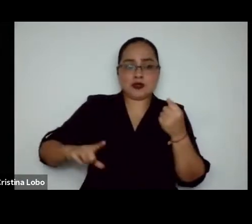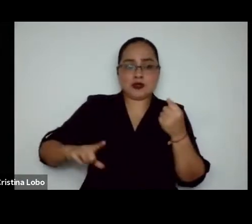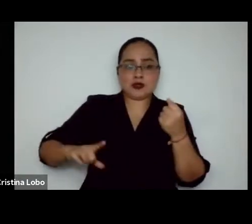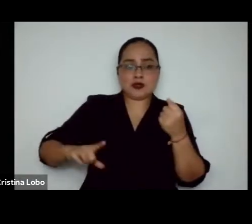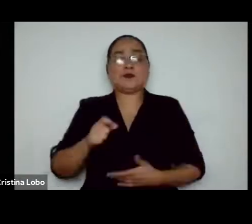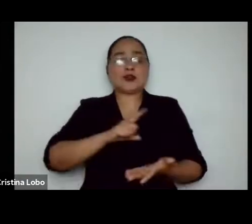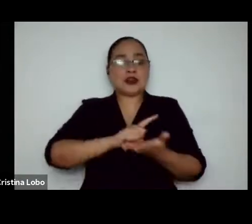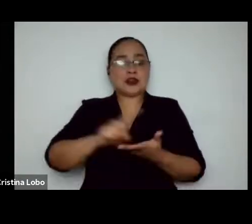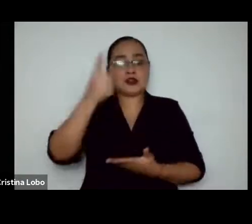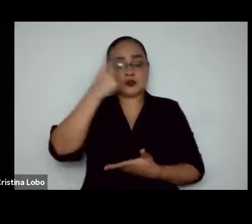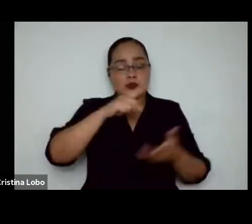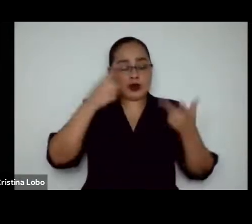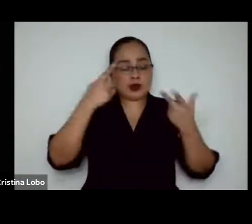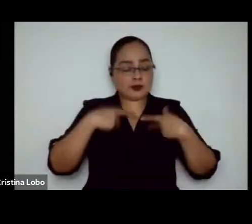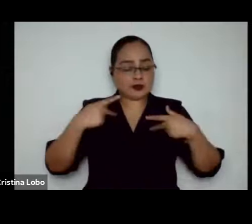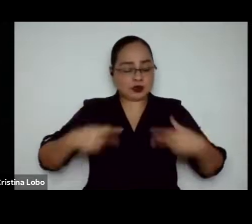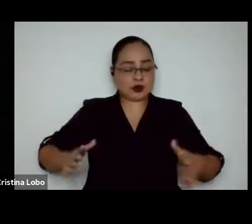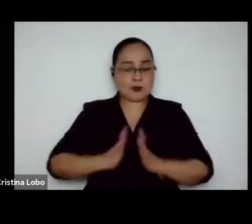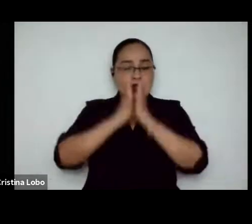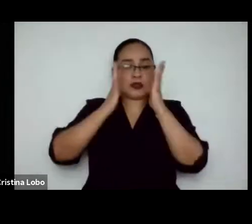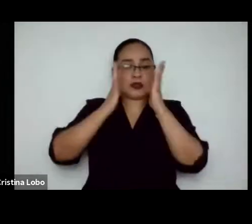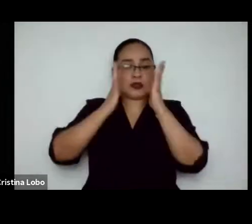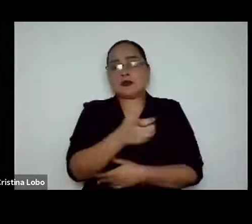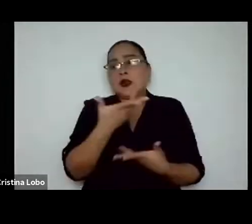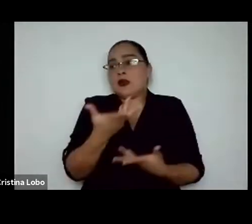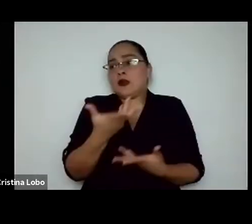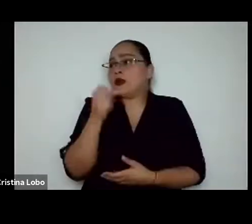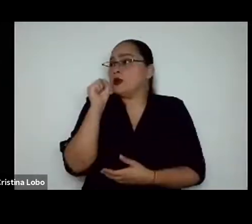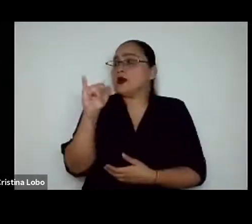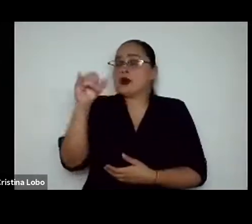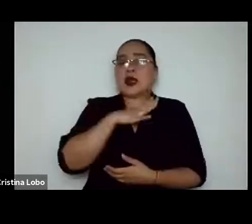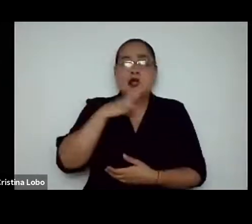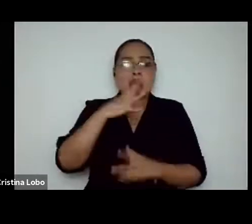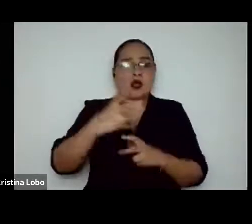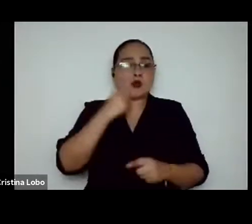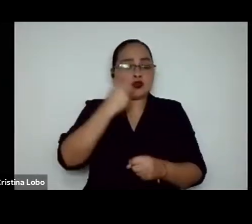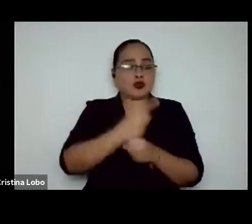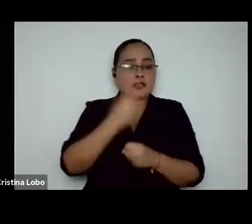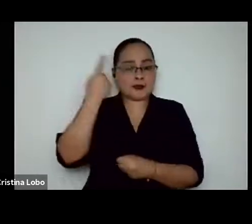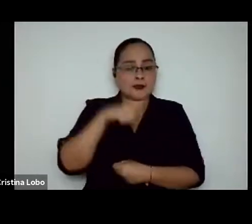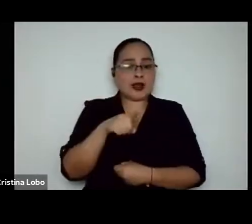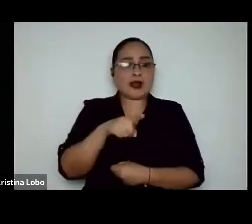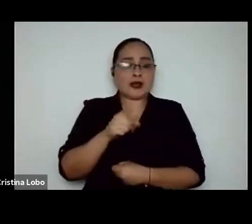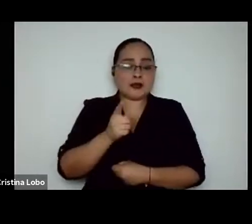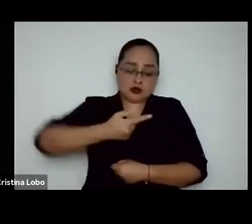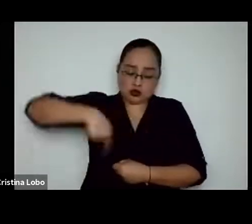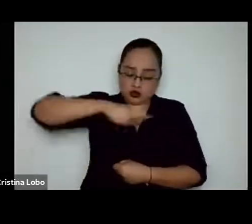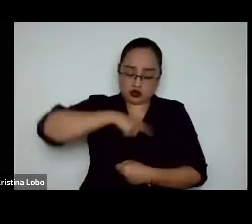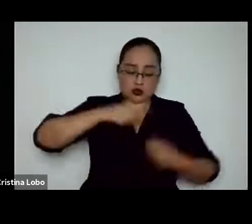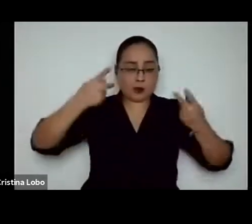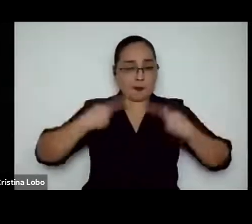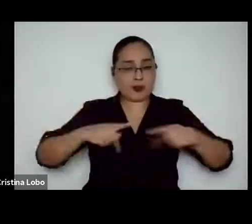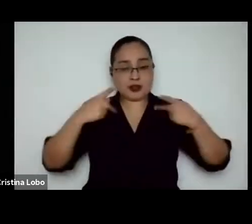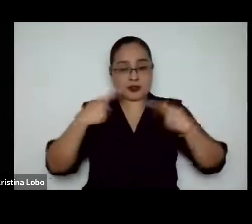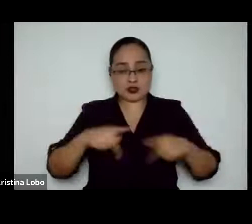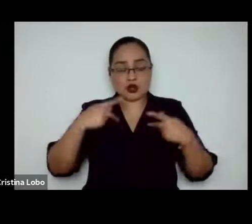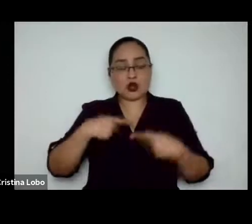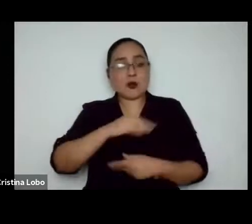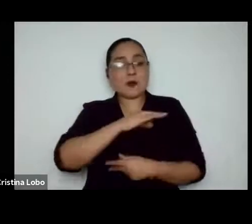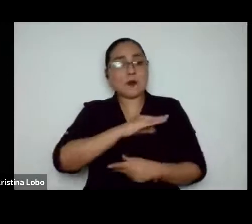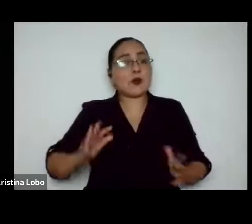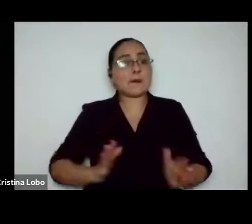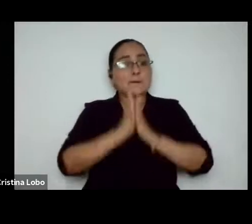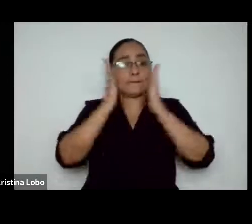participación política lo que nos da es la oportunidad de, como ciudadanos, participar en la